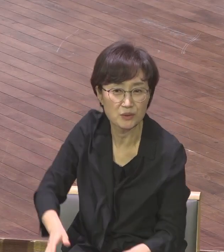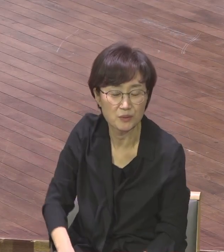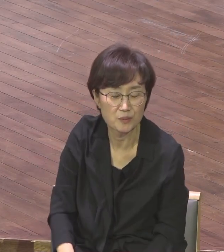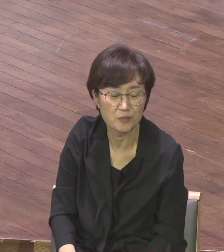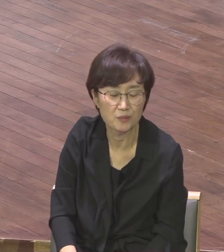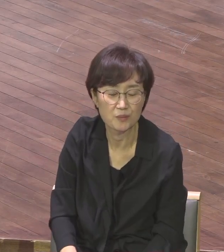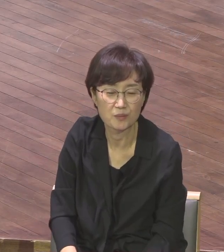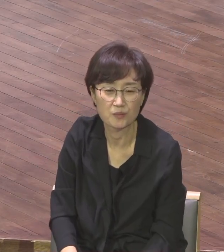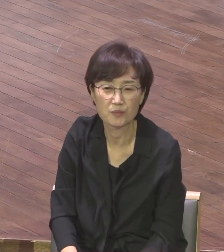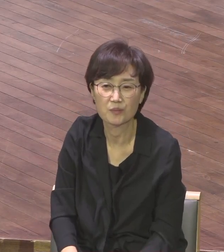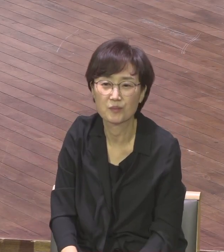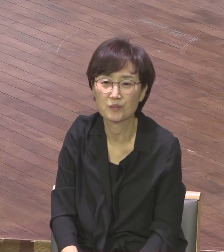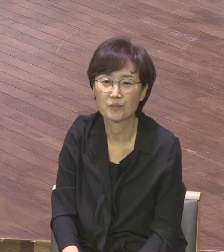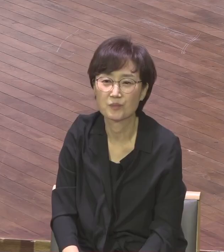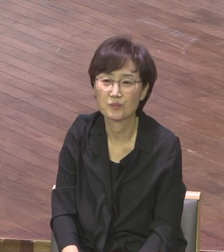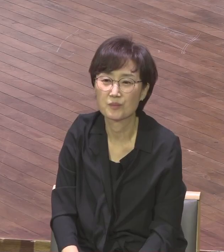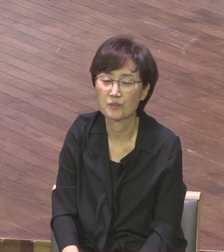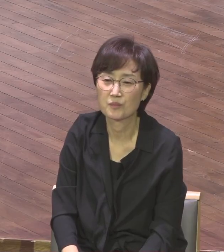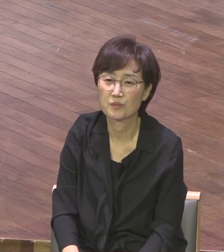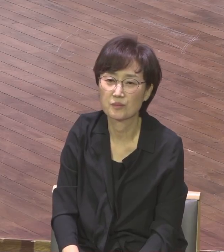그거 되셔야 돼요.